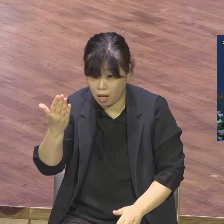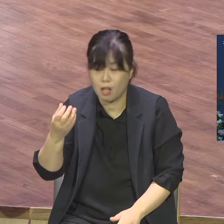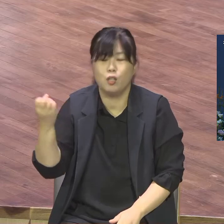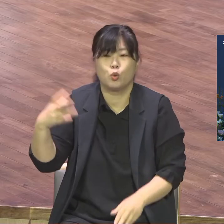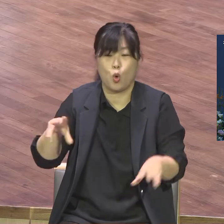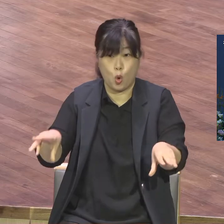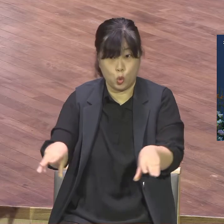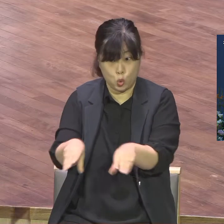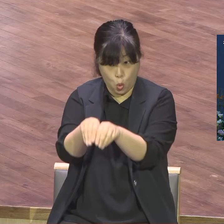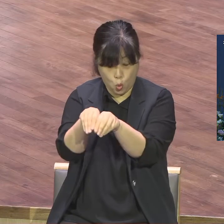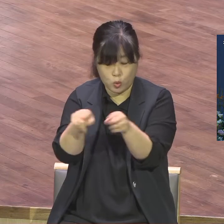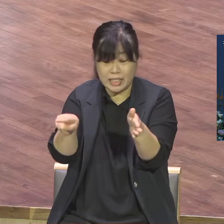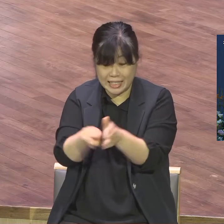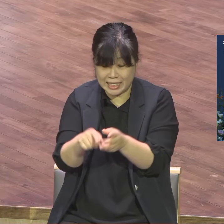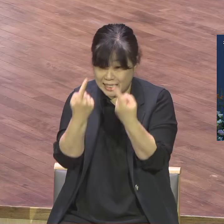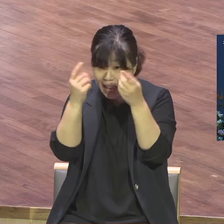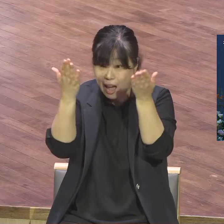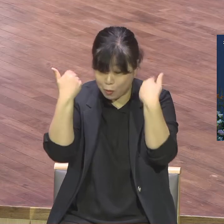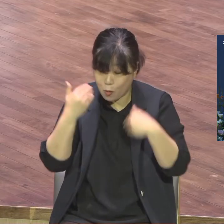총신대학교